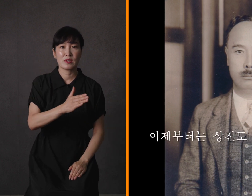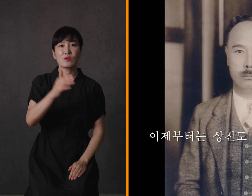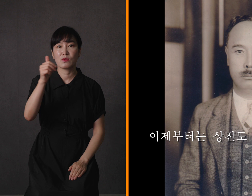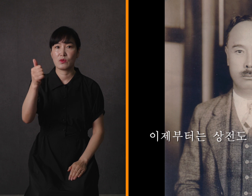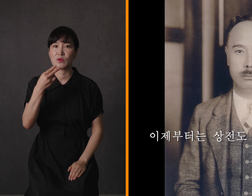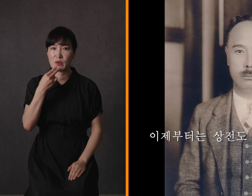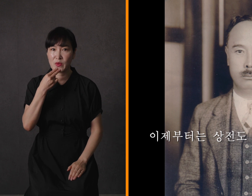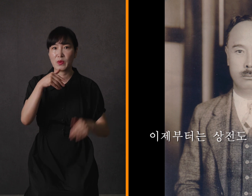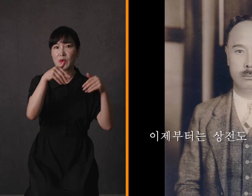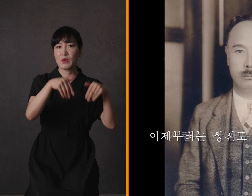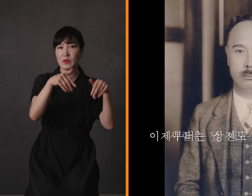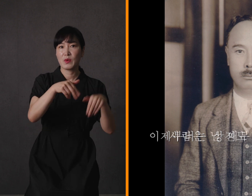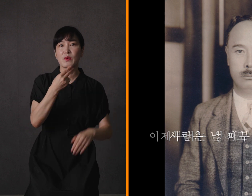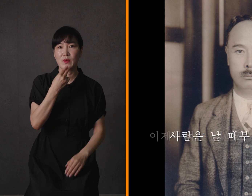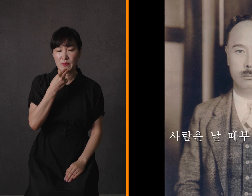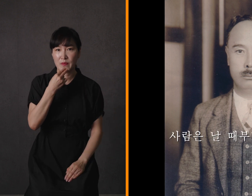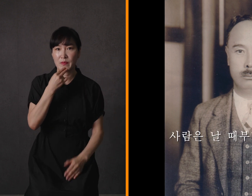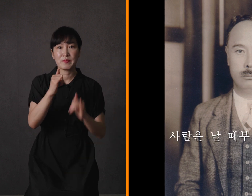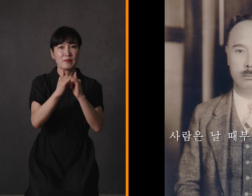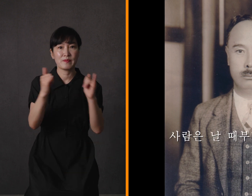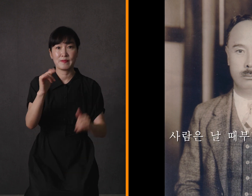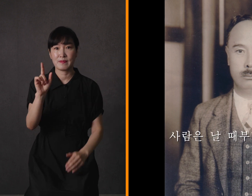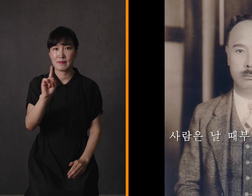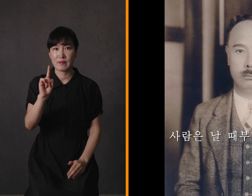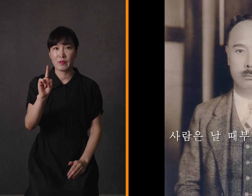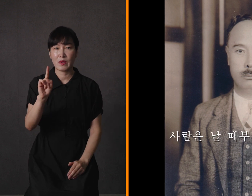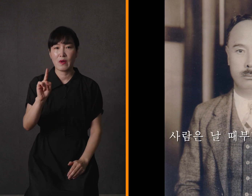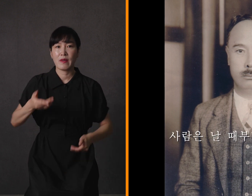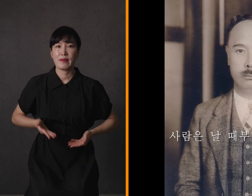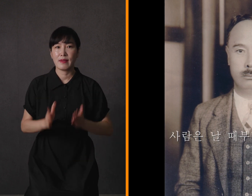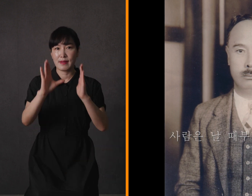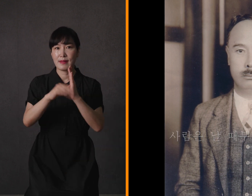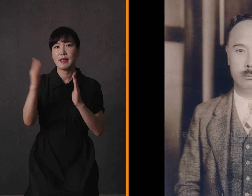종도 없다. 사람은 날 때부터 평등하다.